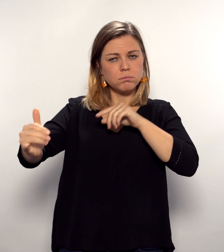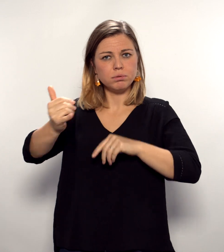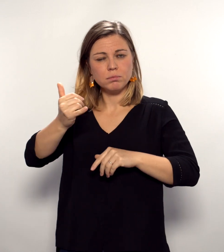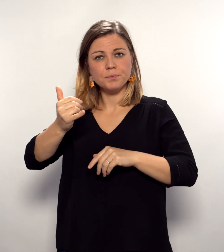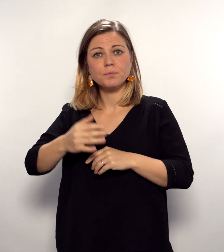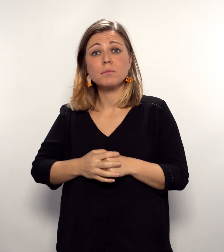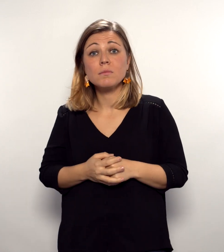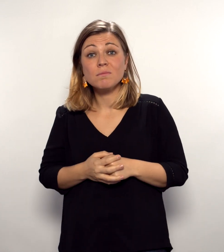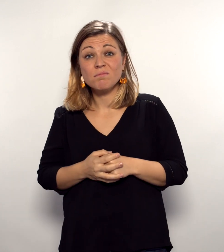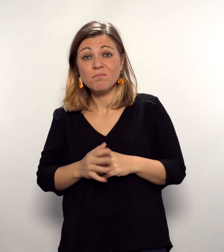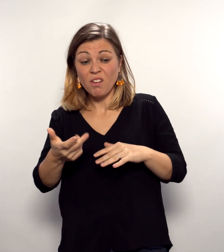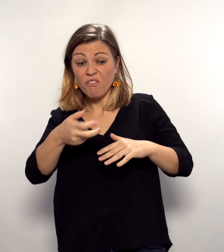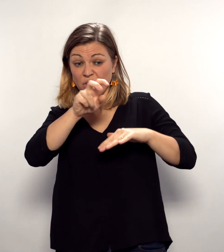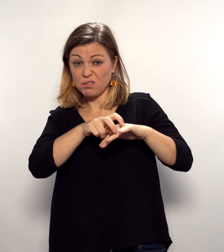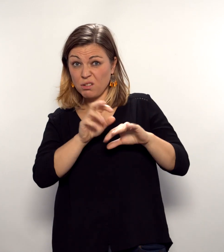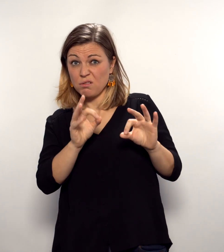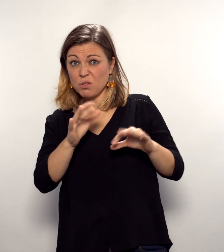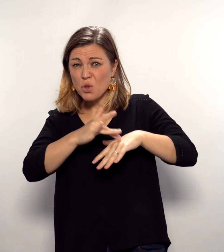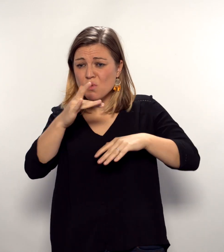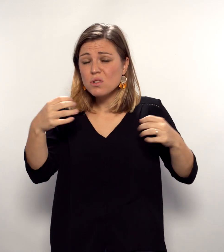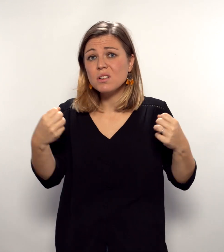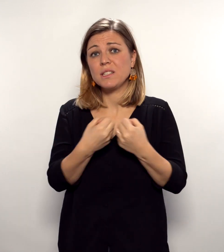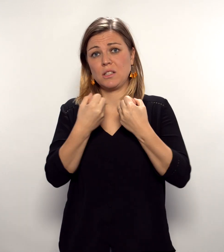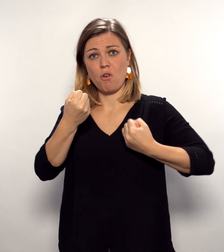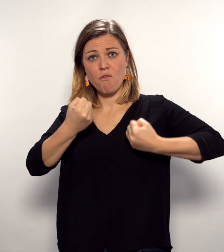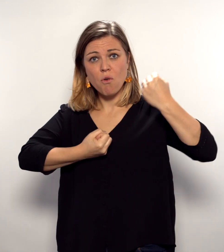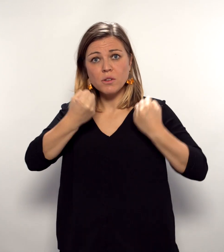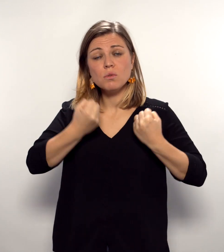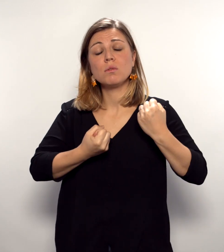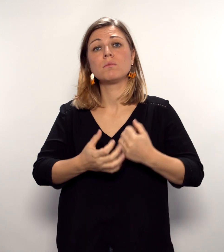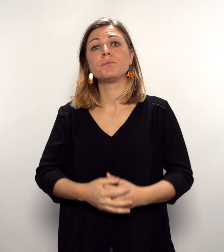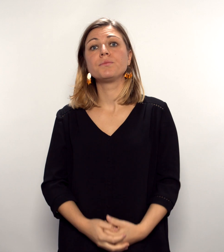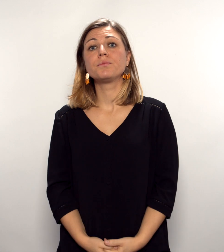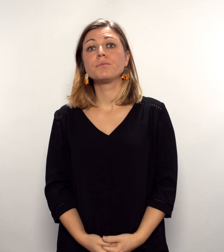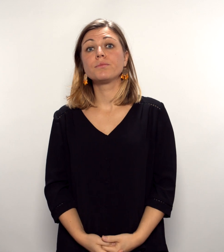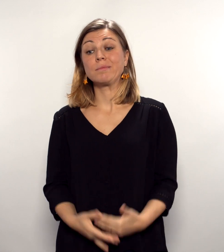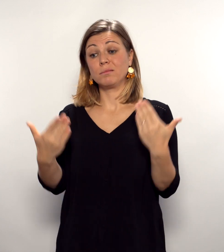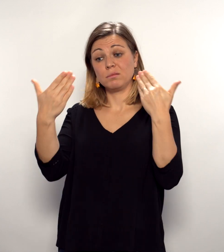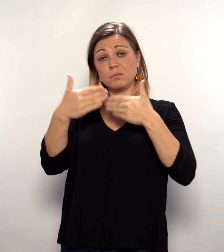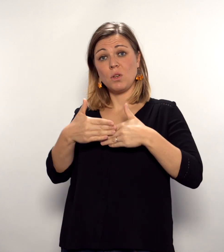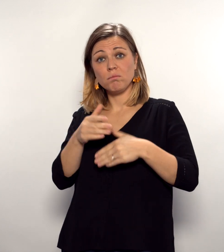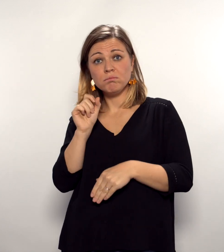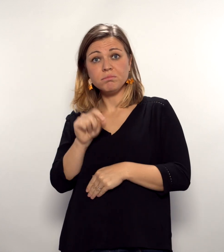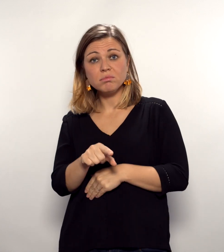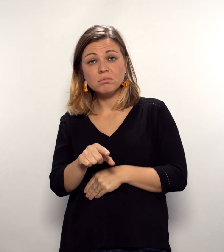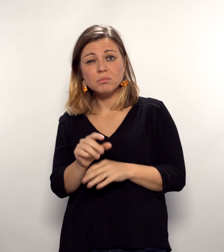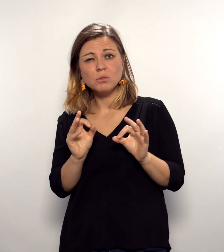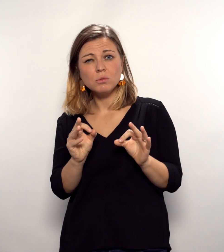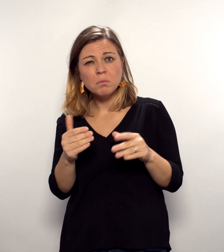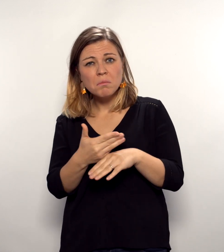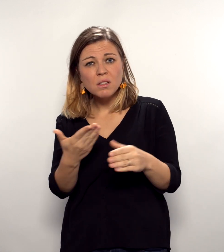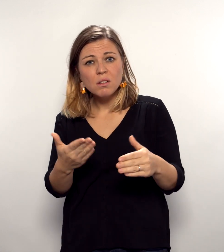j'ai reçu un appel. Mon fiancé venait d'avoir un accident de voiture. Cette